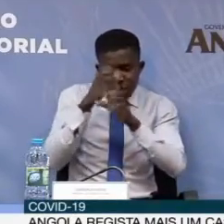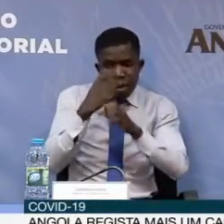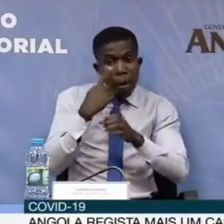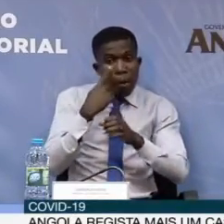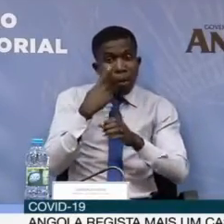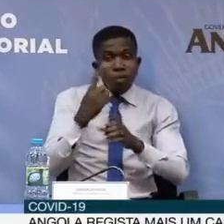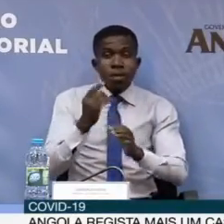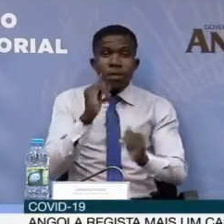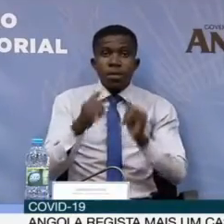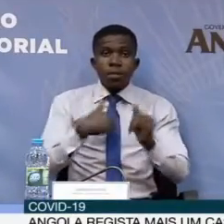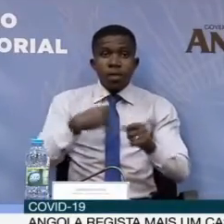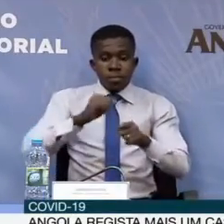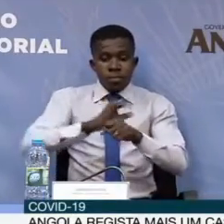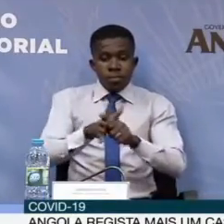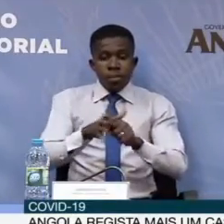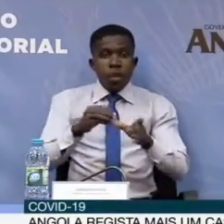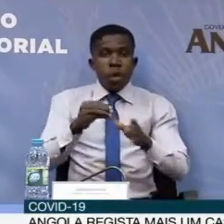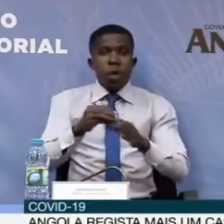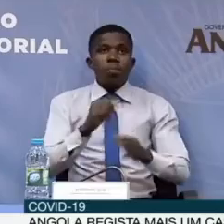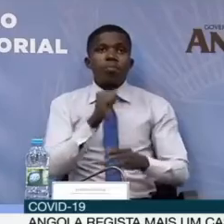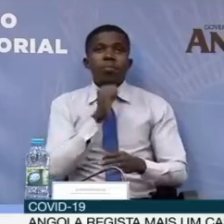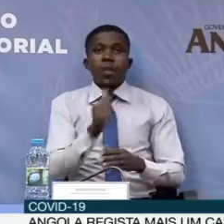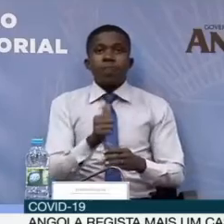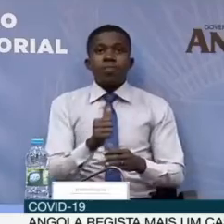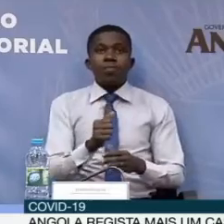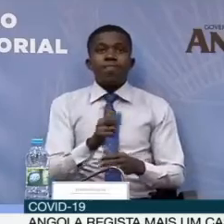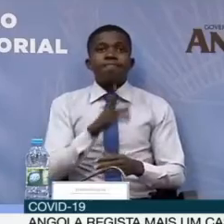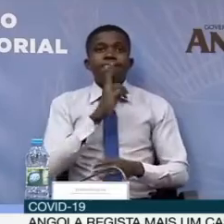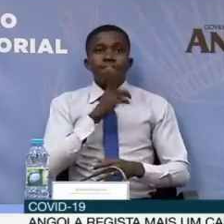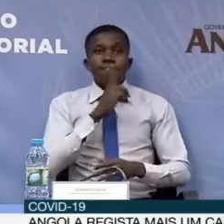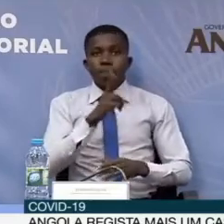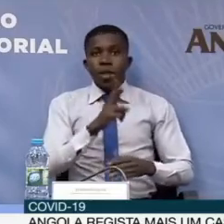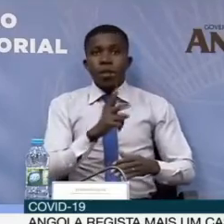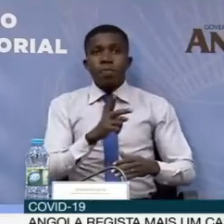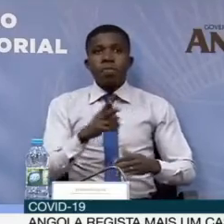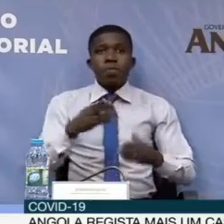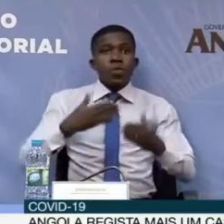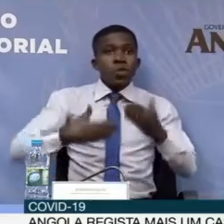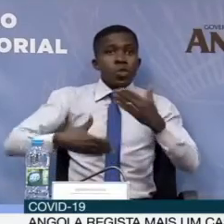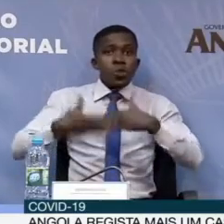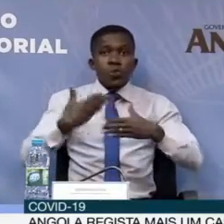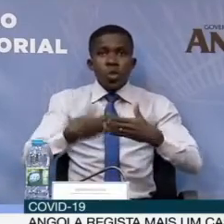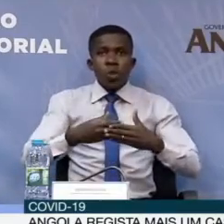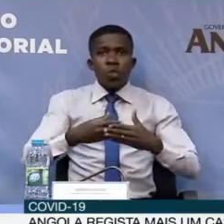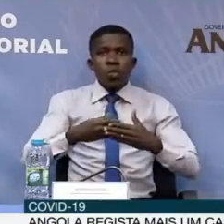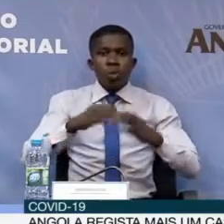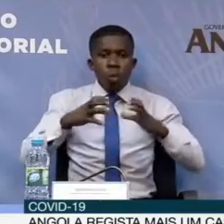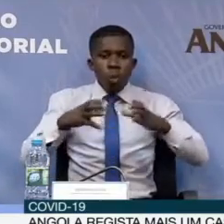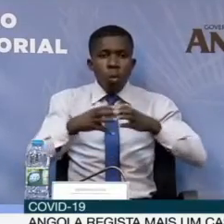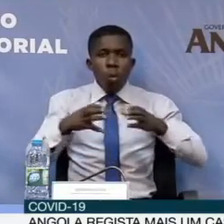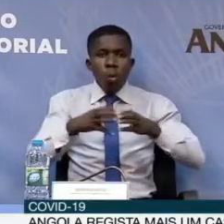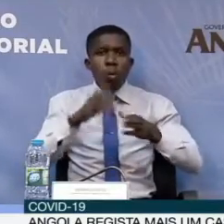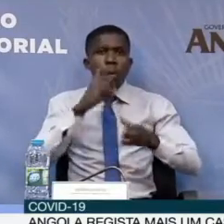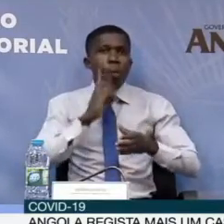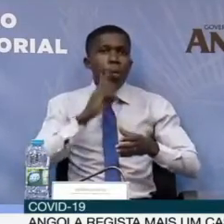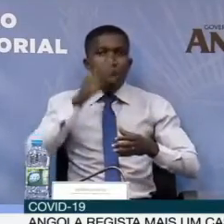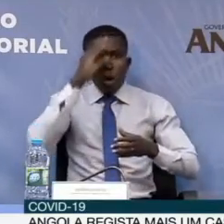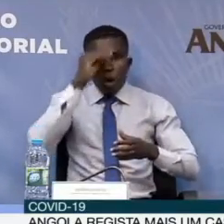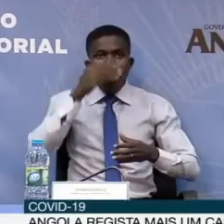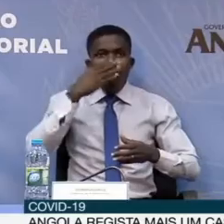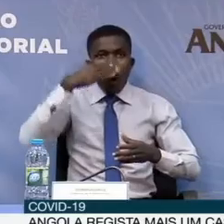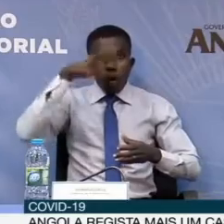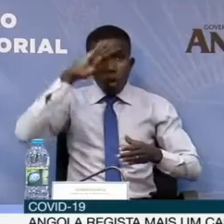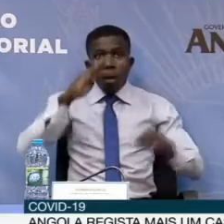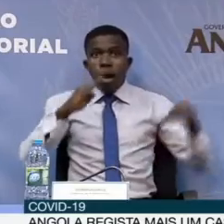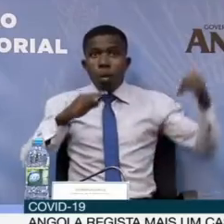Vale referir que estes profissionais já tinham cumprido quarentena institucional em Cuba